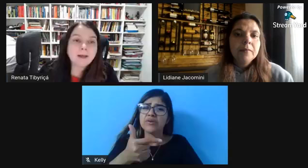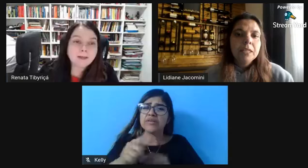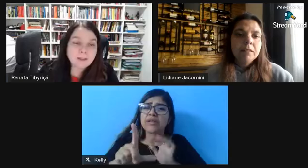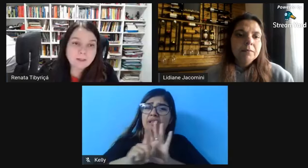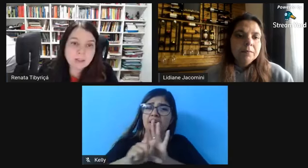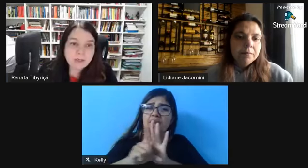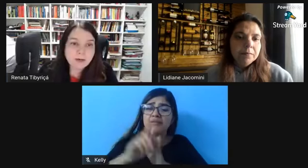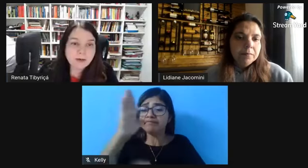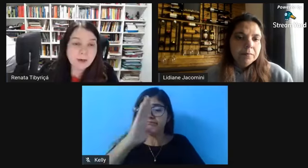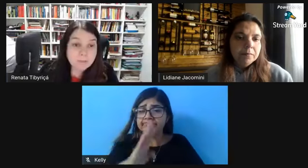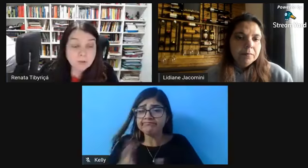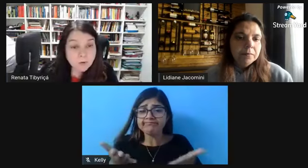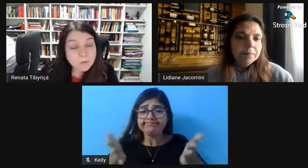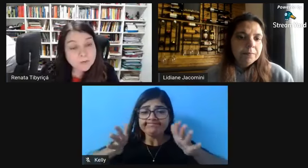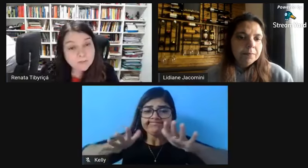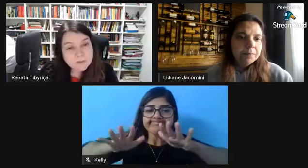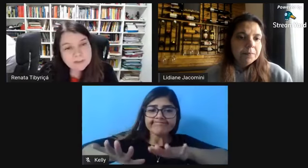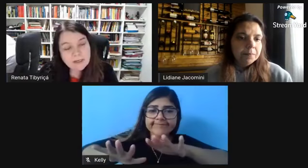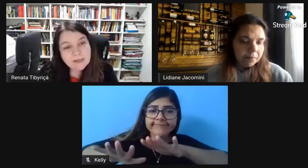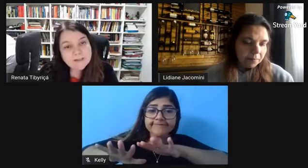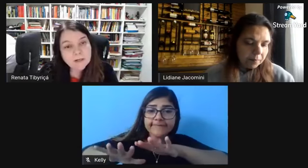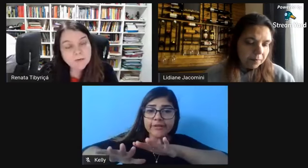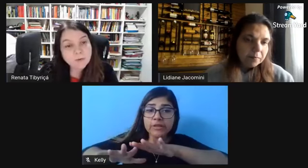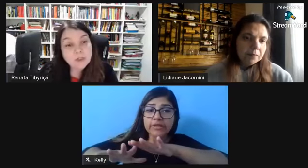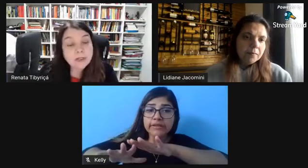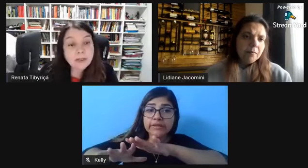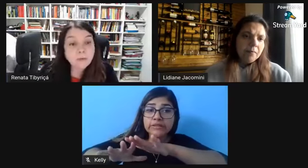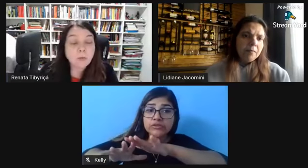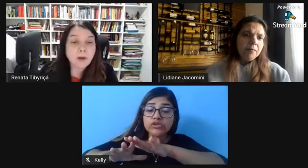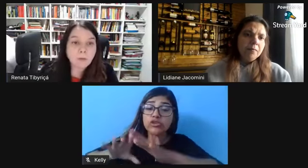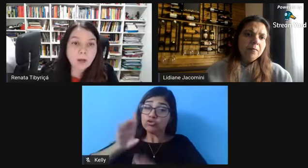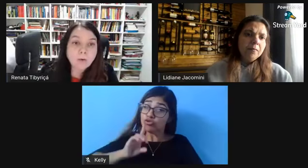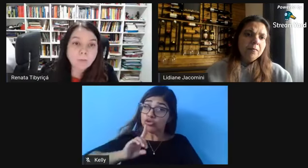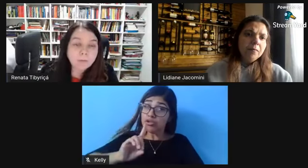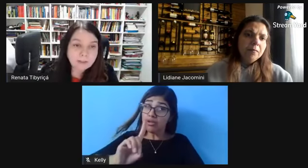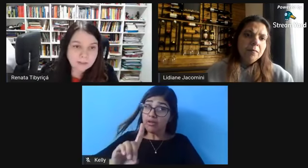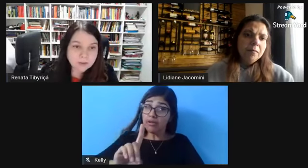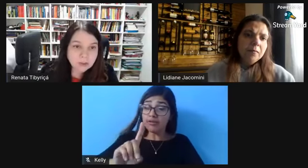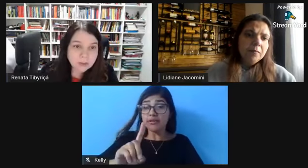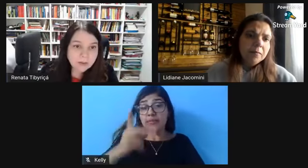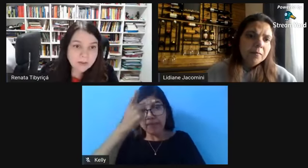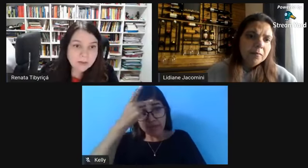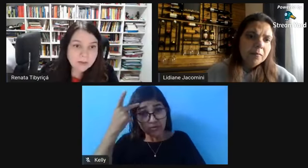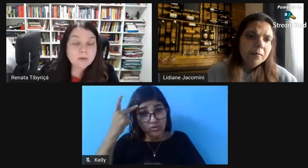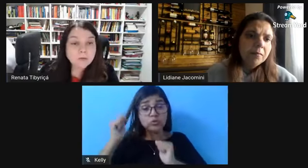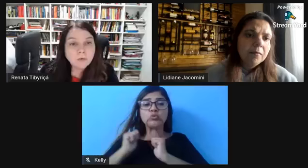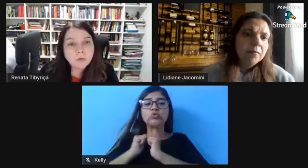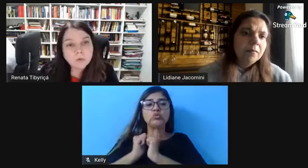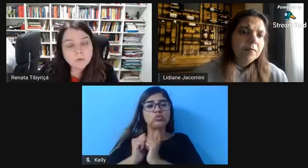que garante à pessoa com deficiência o direito a um acompanhante